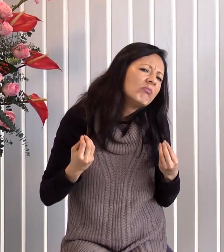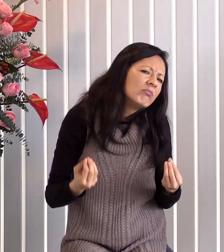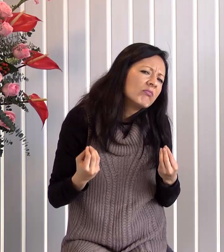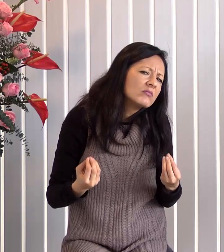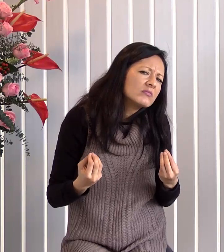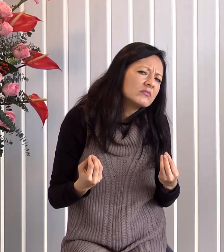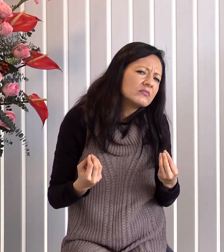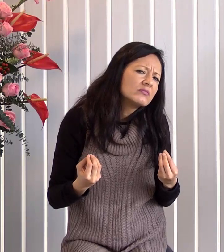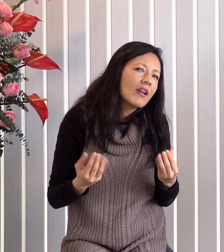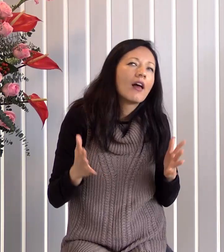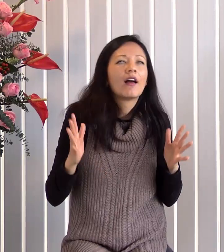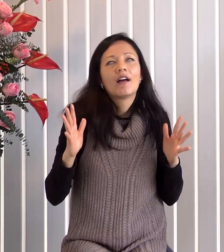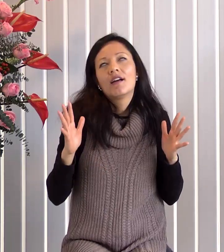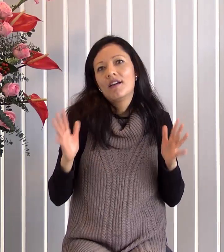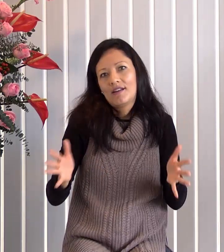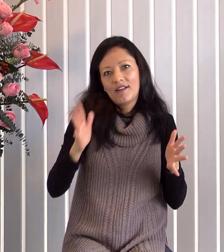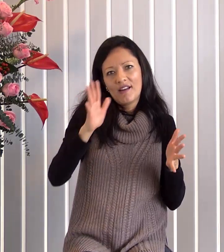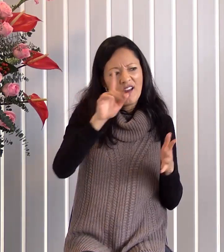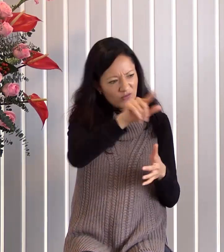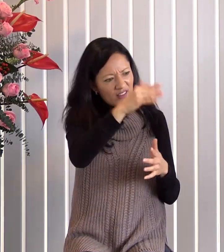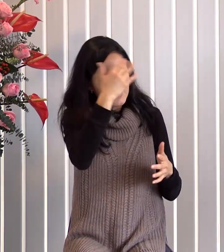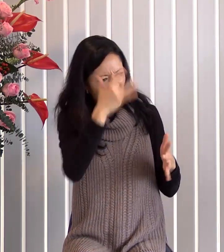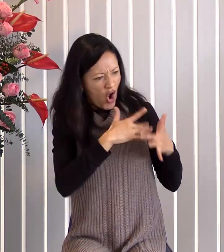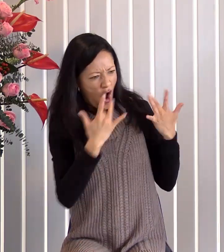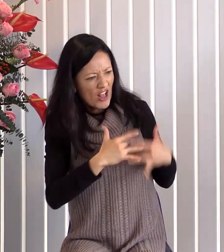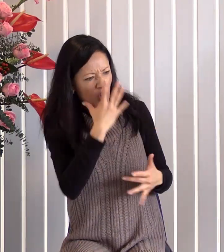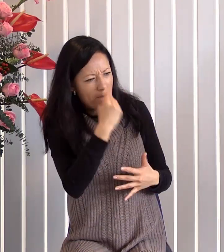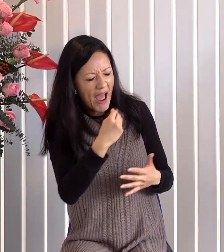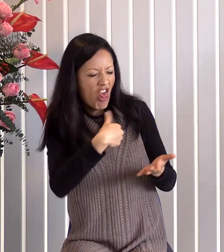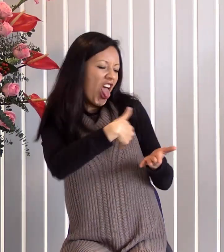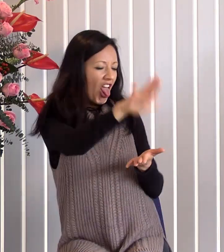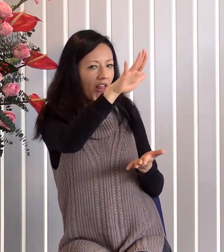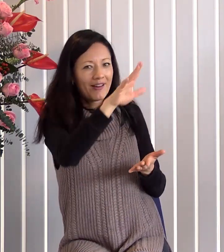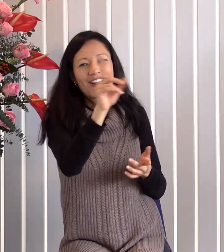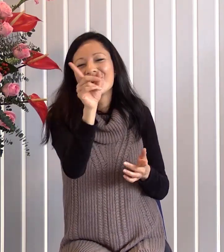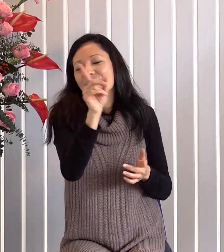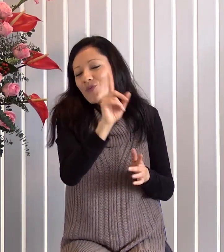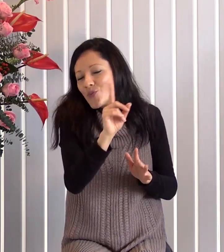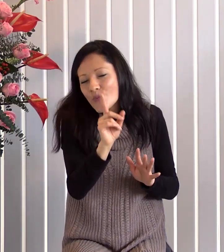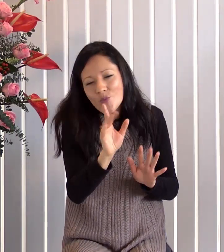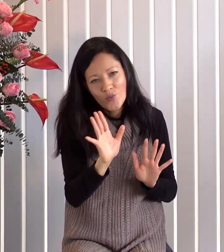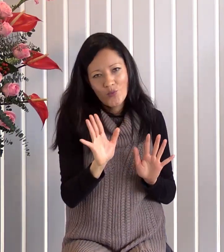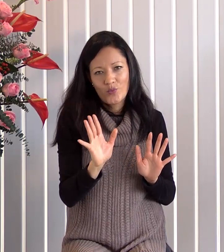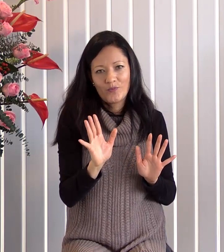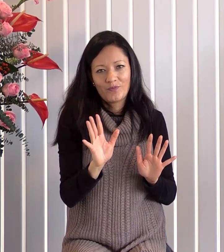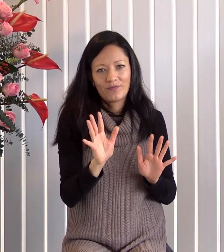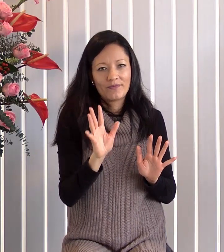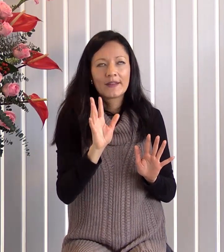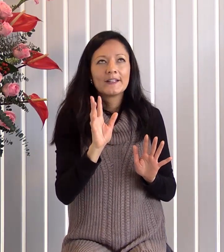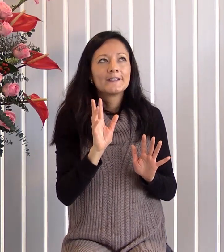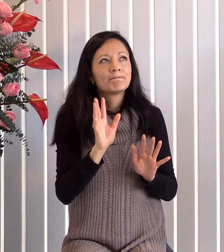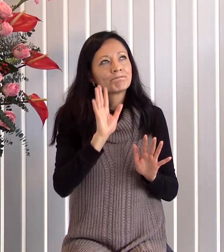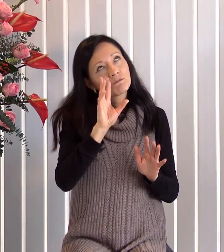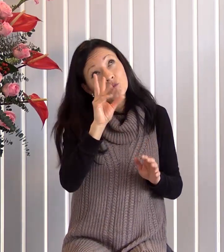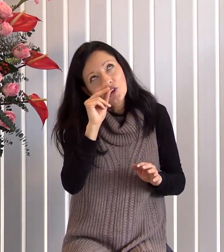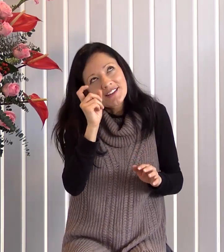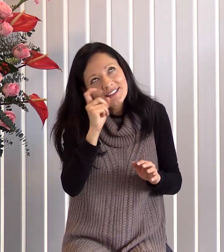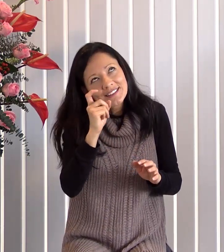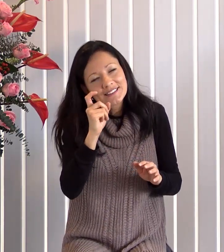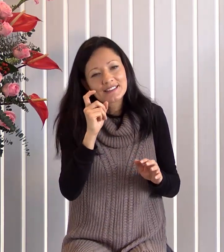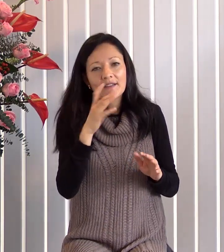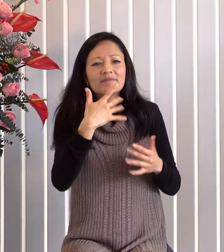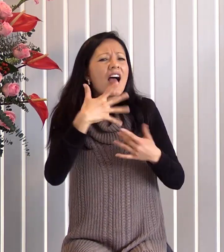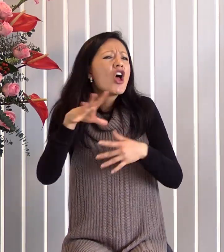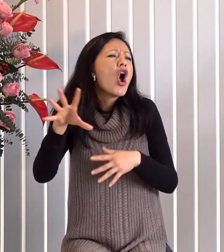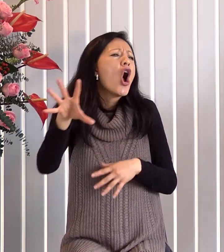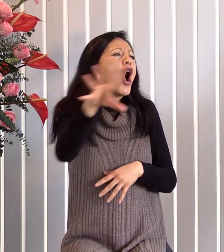qué? ¿Se da cuenta que usted tiene un corazón malo? Chao. No. No hay necesidad de probarlo. Sépalo, el corazón del hombre es